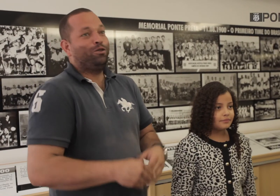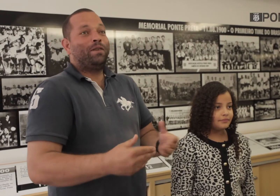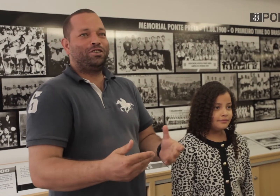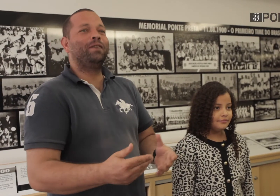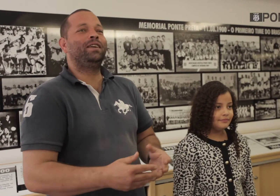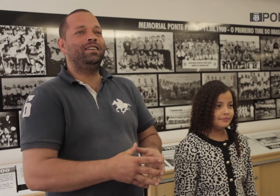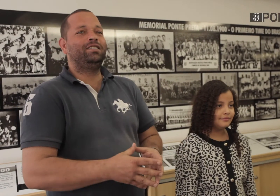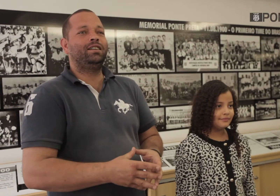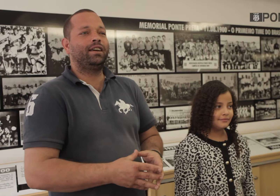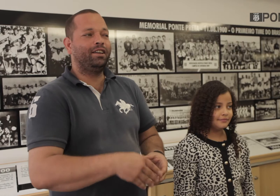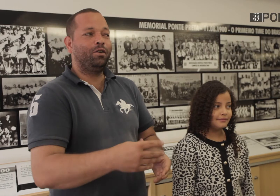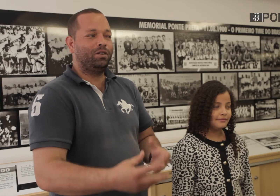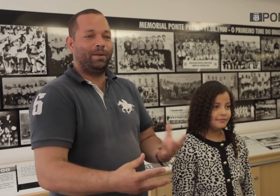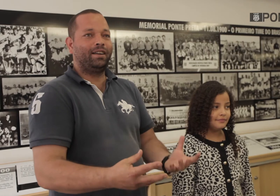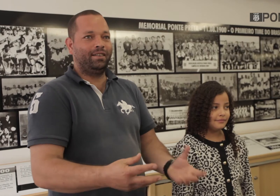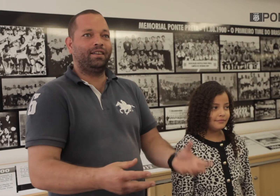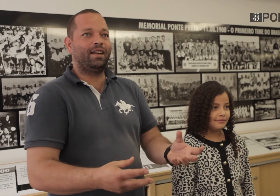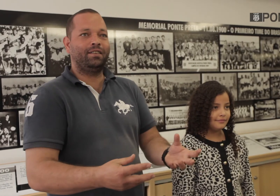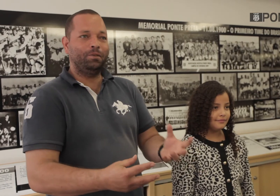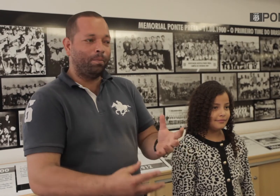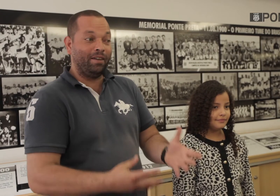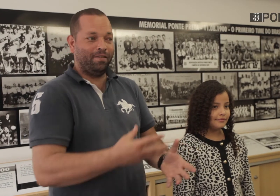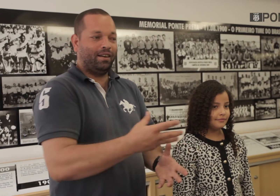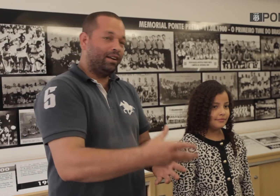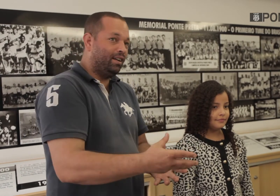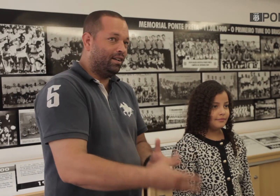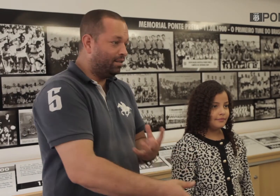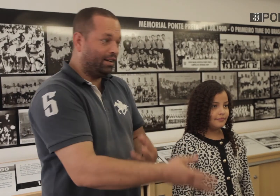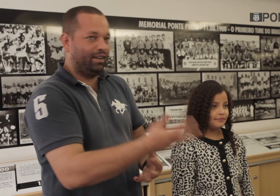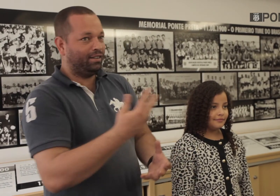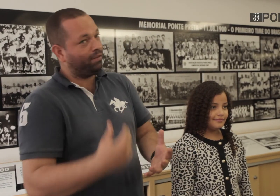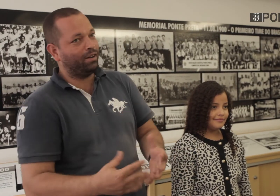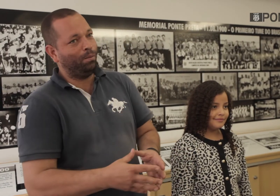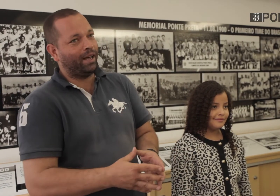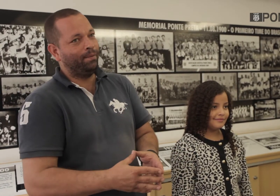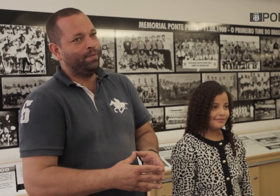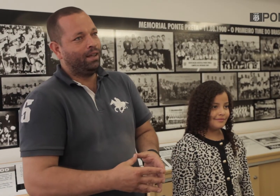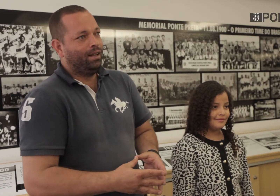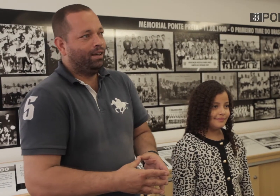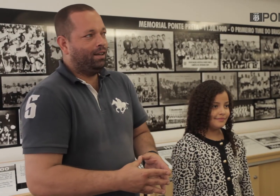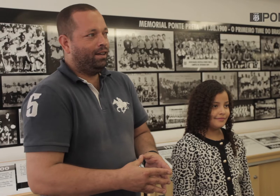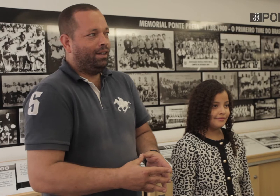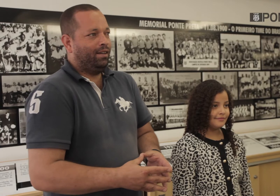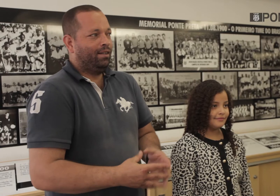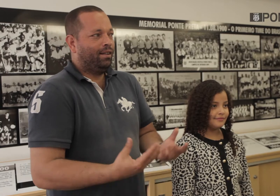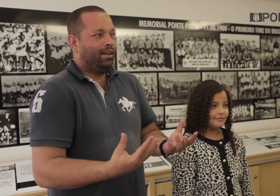é automaticamente, é que nem quando uma criança nasce, o pai fala com a criança fala com o pai. E